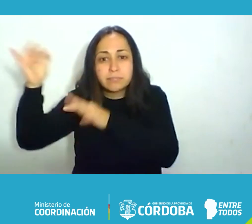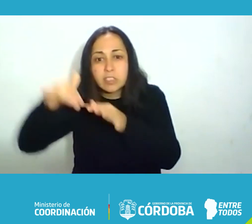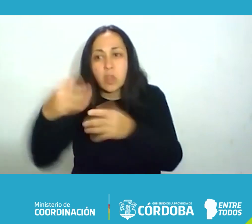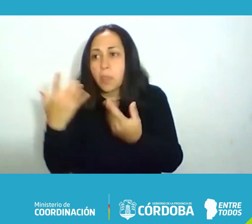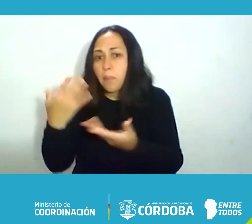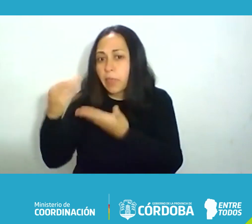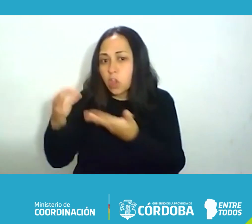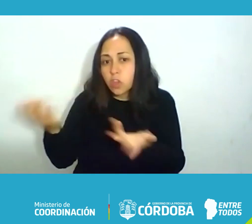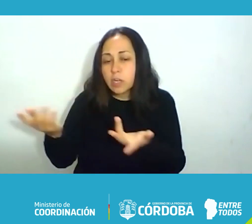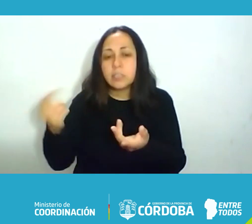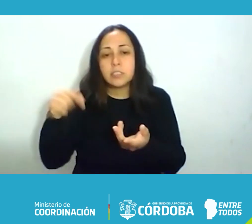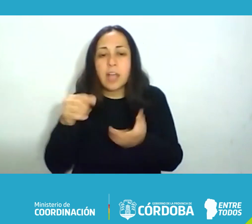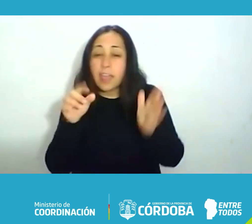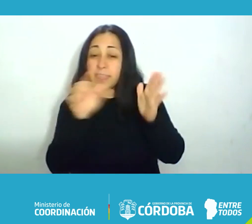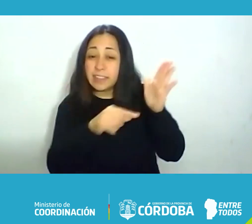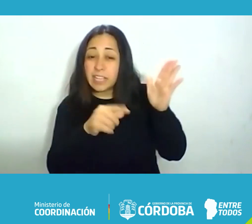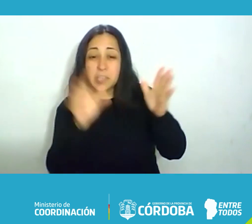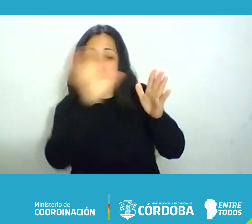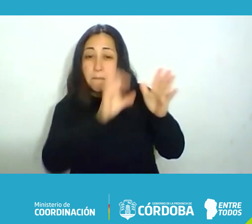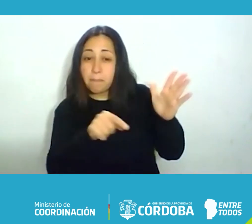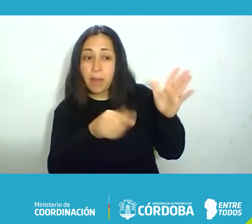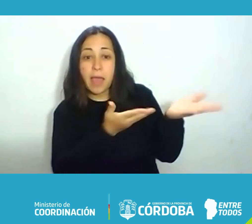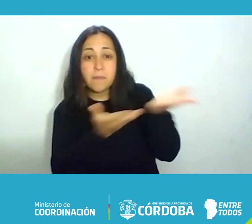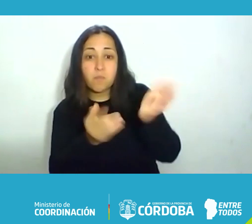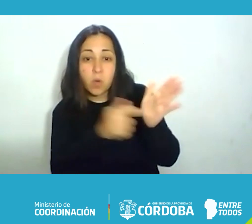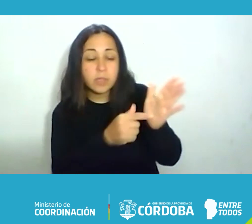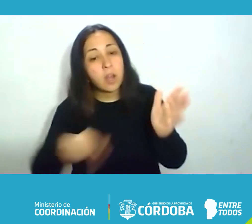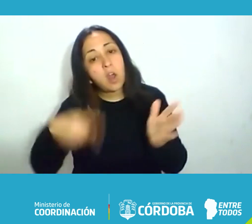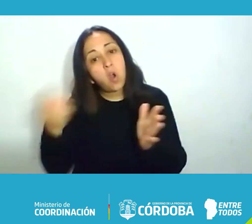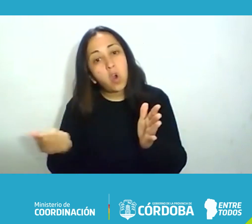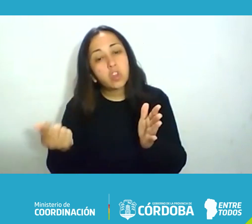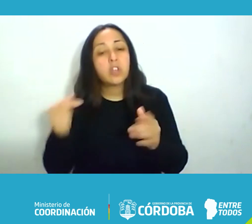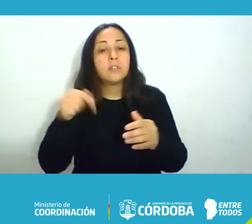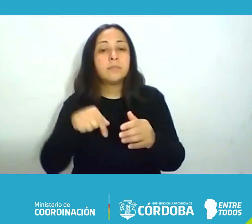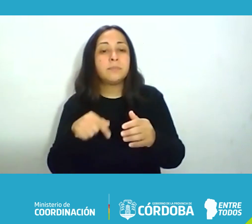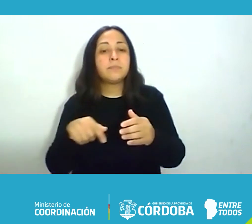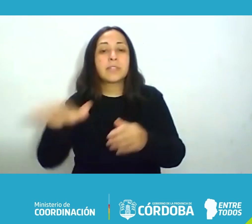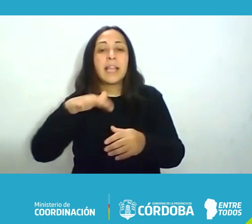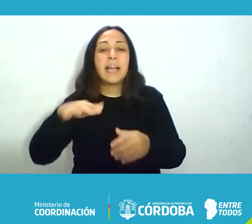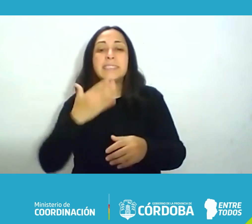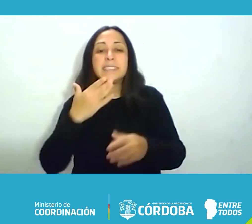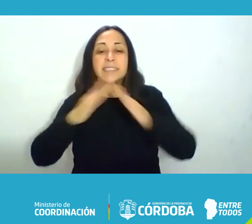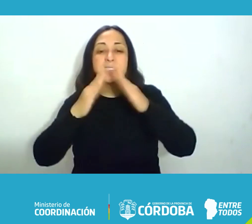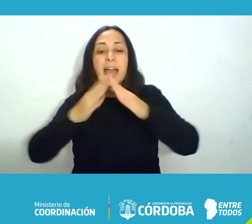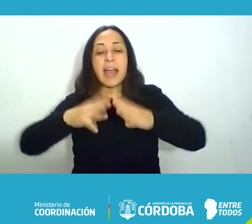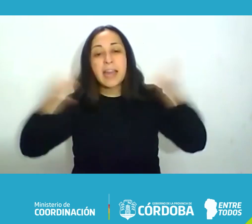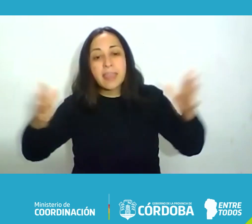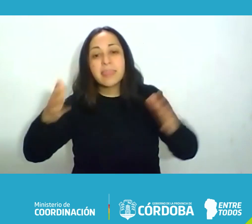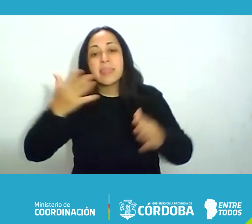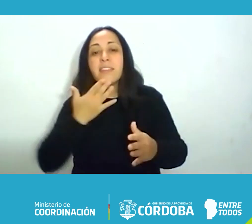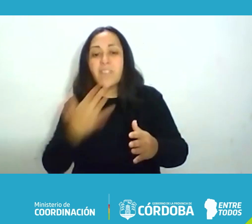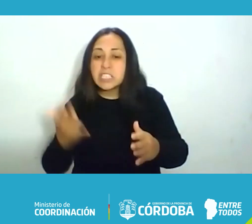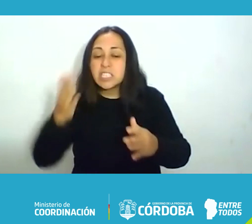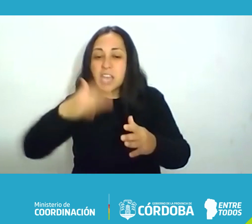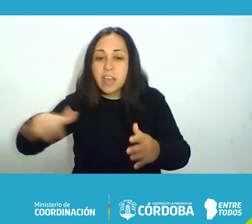se pueden controlar. Muestra los detalles del mapa de riesgo. El tramo que sigue pasa por las localidades de Casa Grande y Valle Hermoso hasta alcanzar la localidad